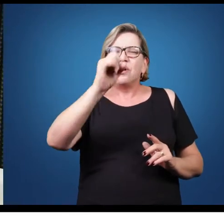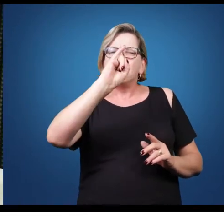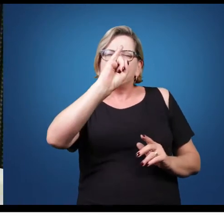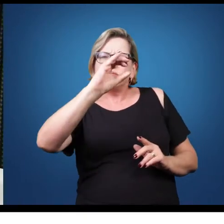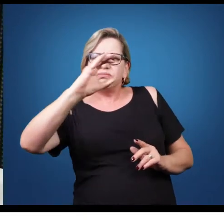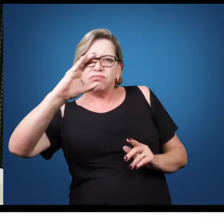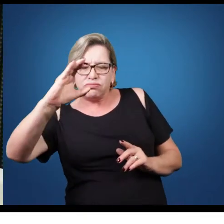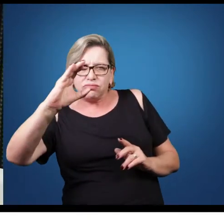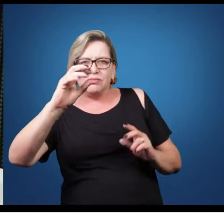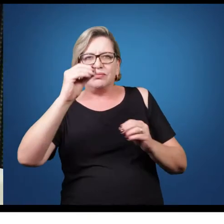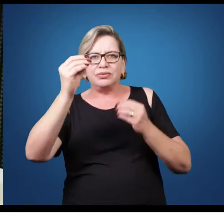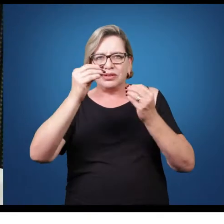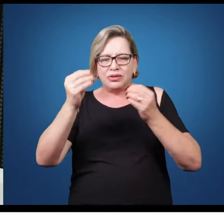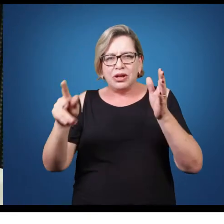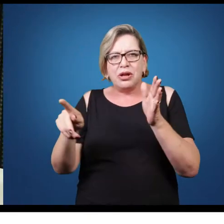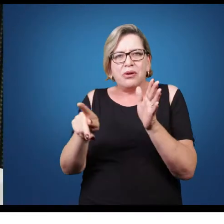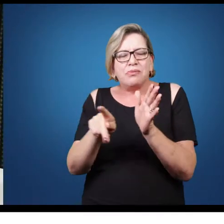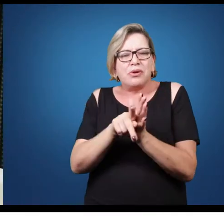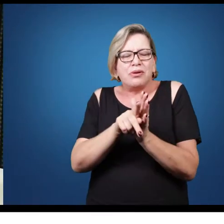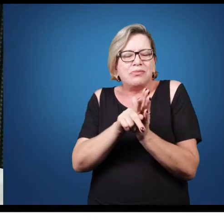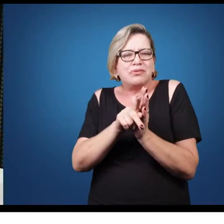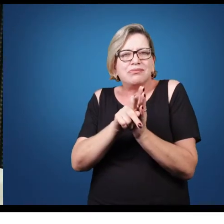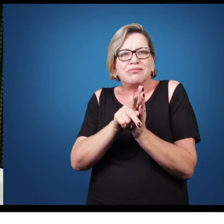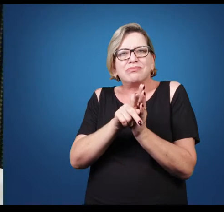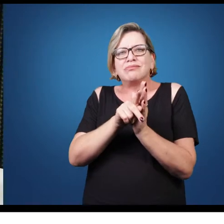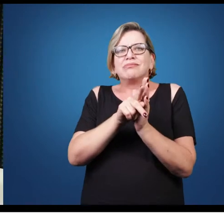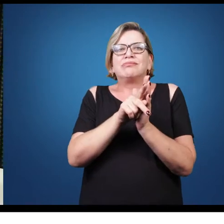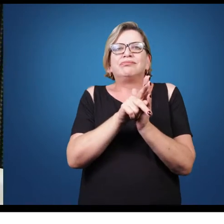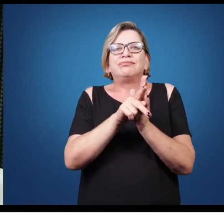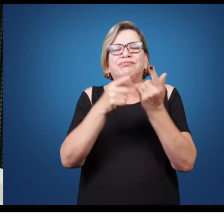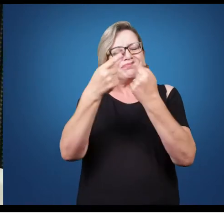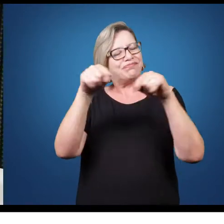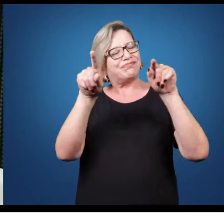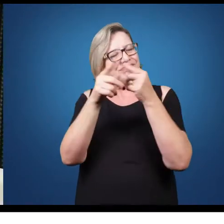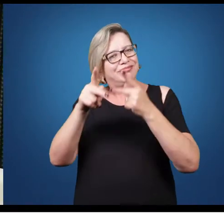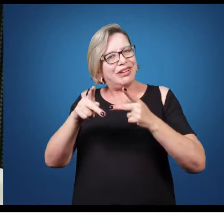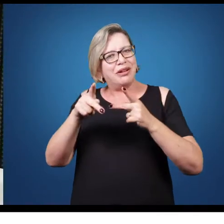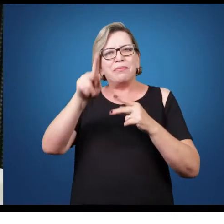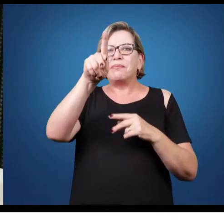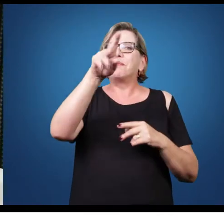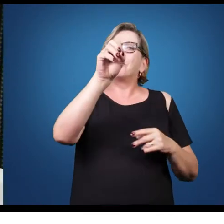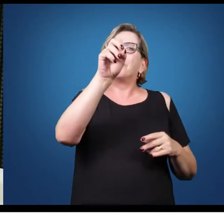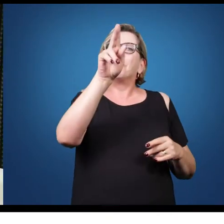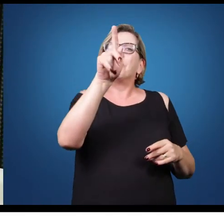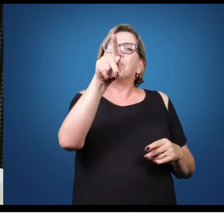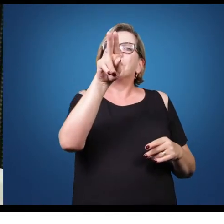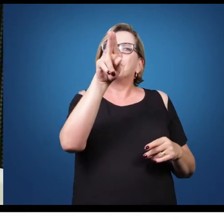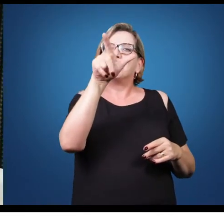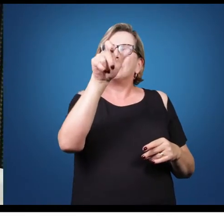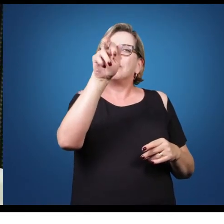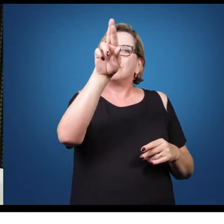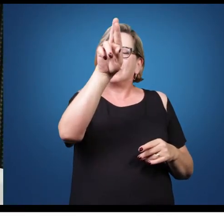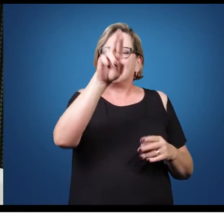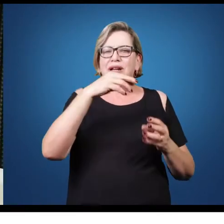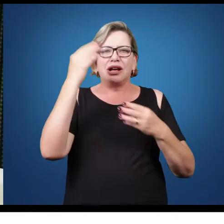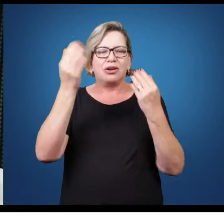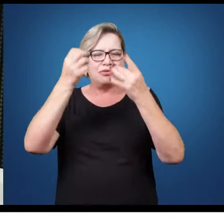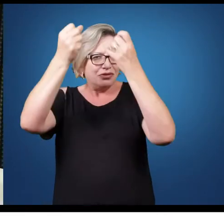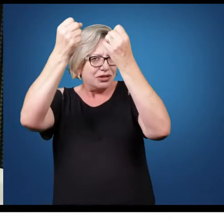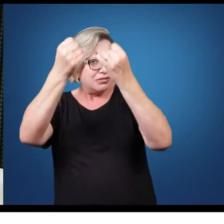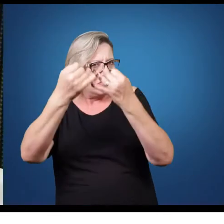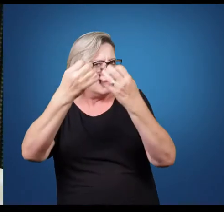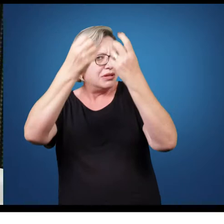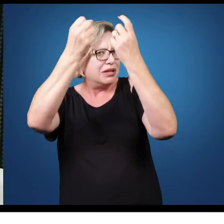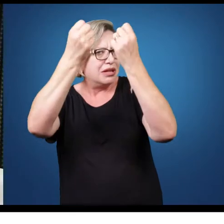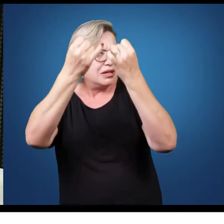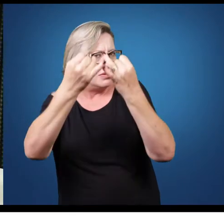de cara assim eu posso dizer que eu não concordo com essa tecnologia então realmente vou utilizar a não ser quando precisa explicar algo